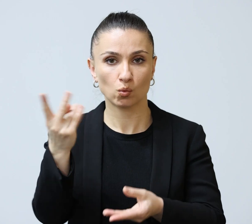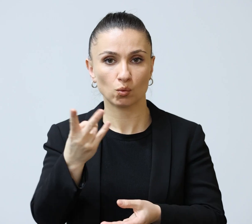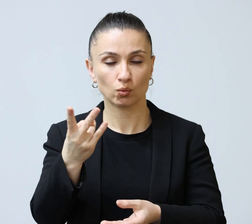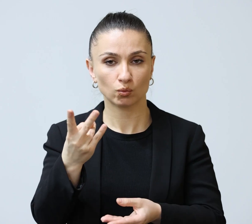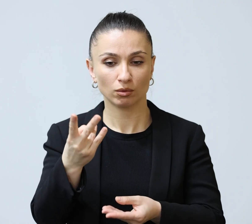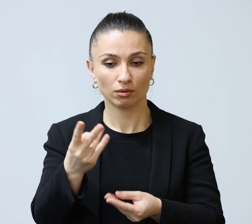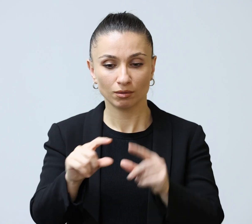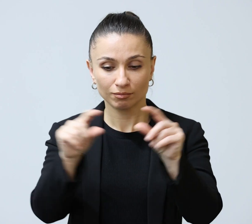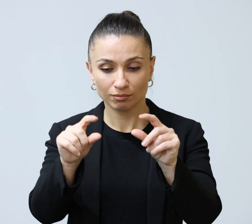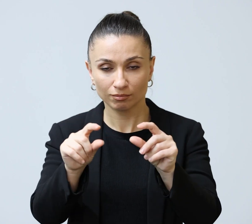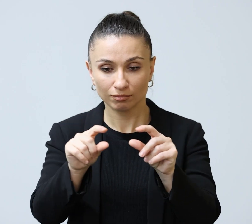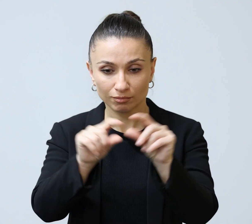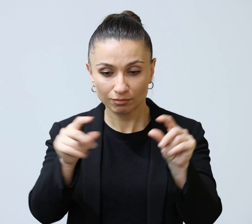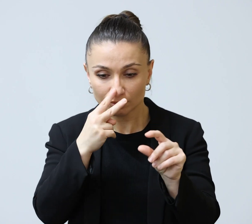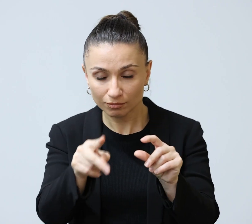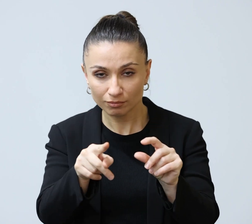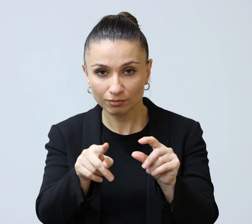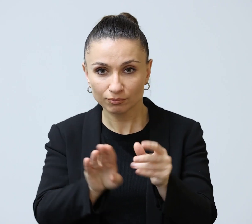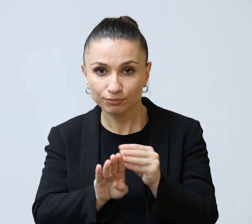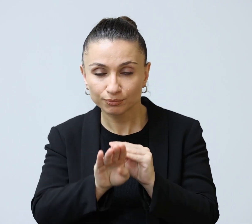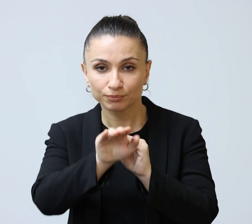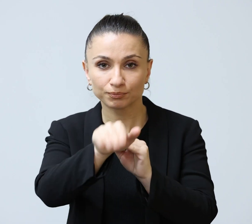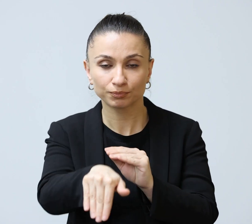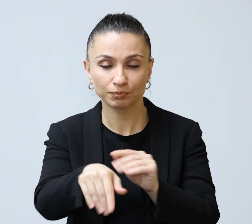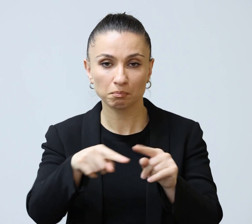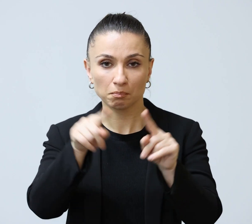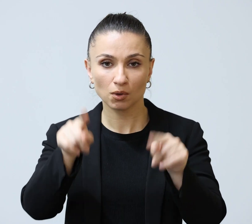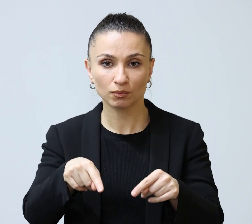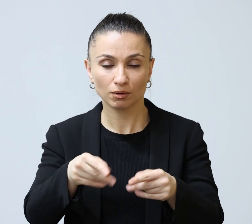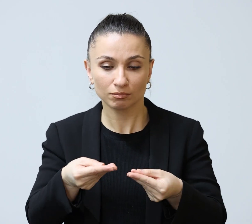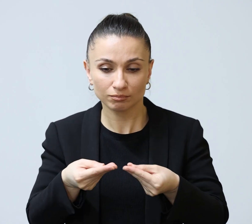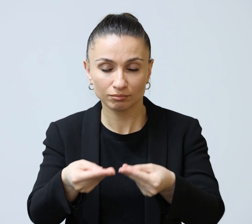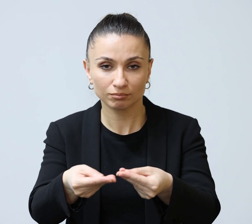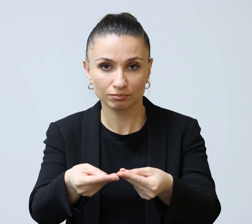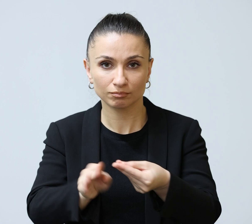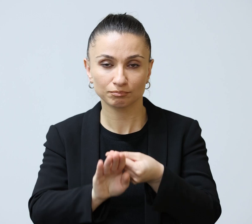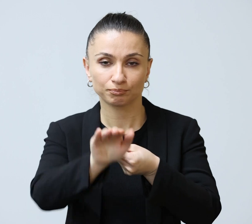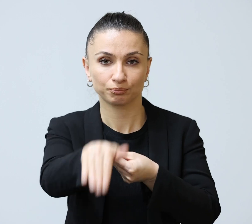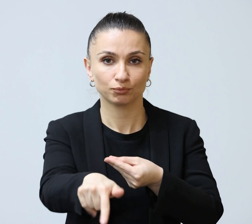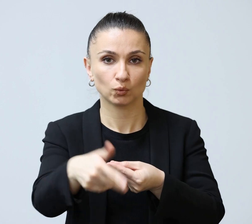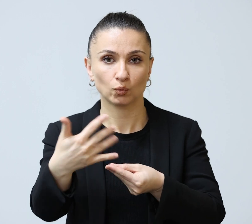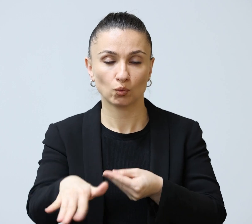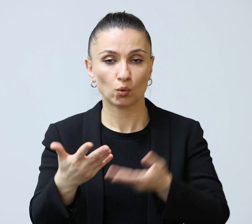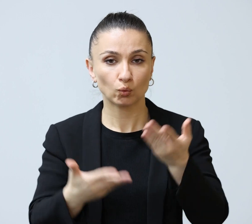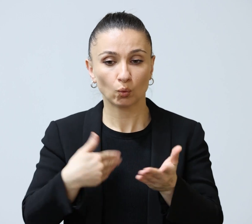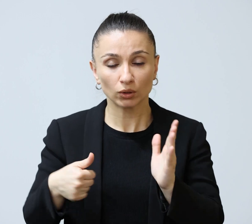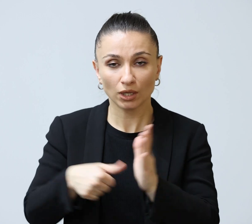խնդրիր աջակցող անձին։ Սարքը կհաստատի քո քվեաթերթիկի ստացումը։ Շնորհավորում եմ, դու